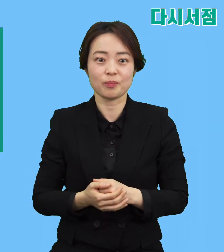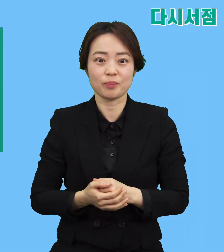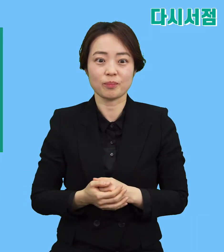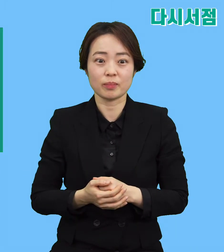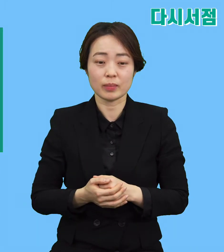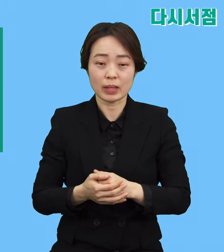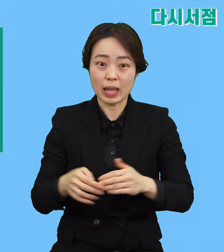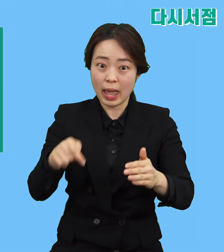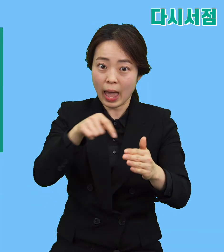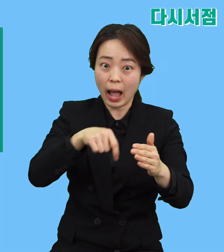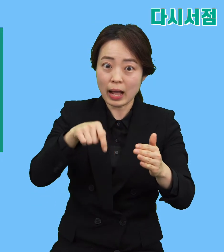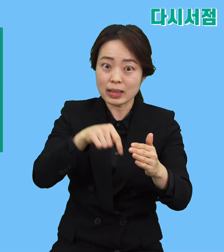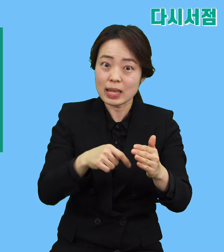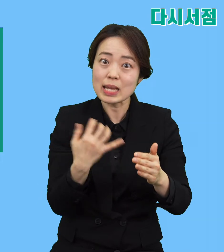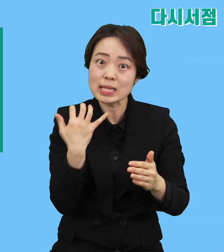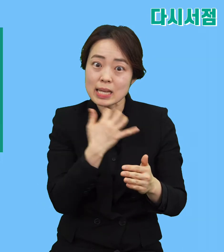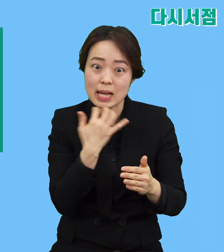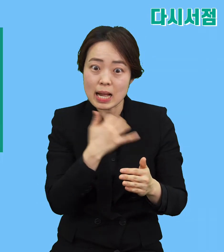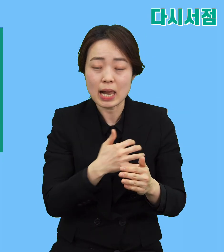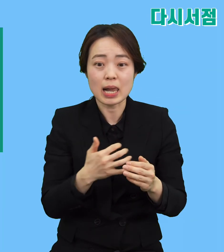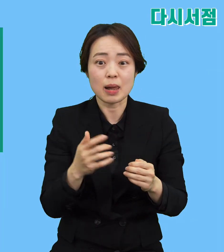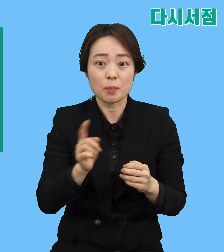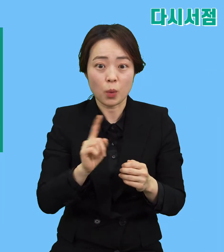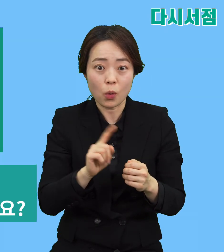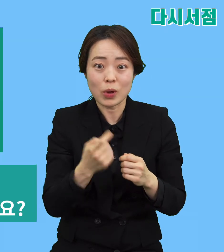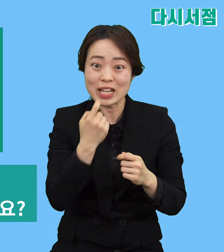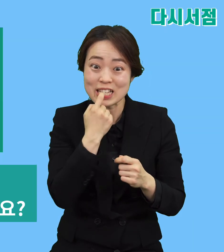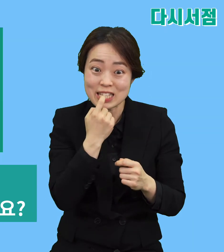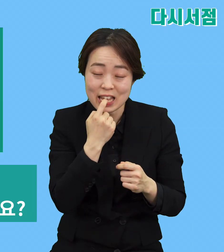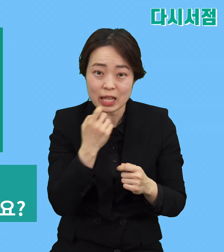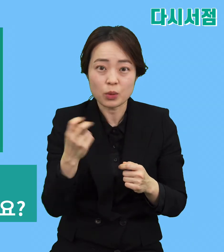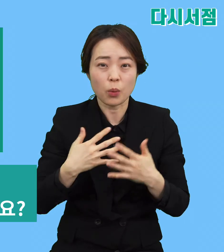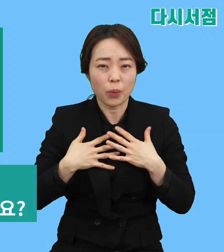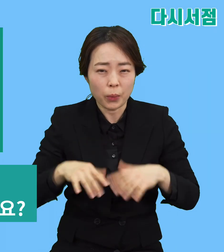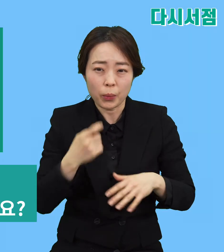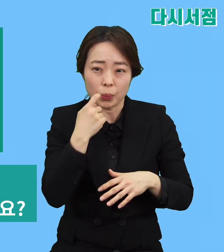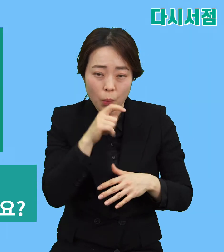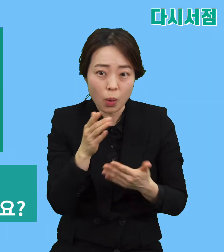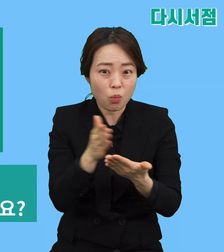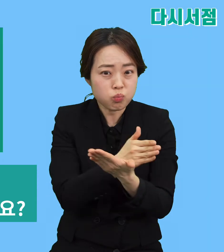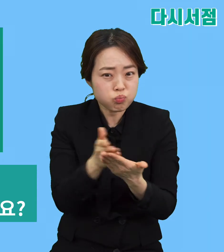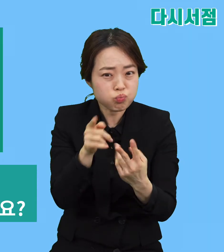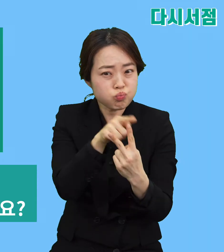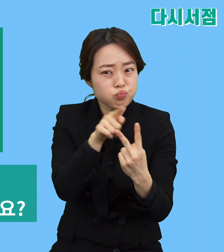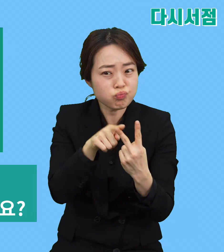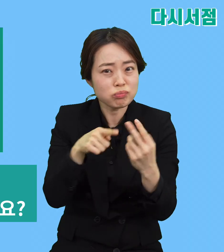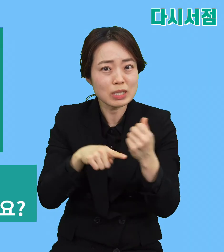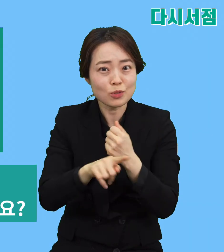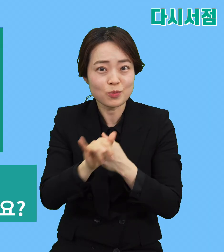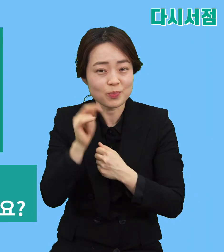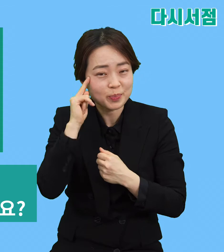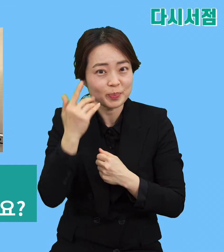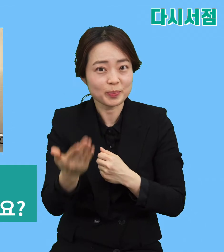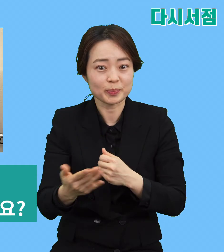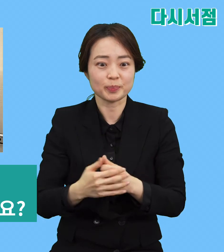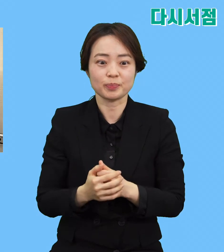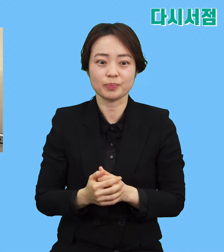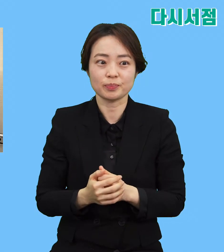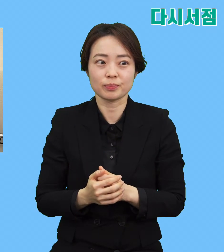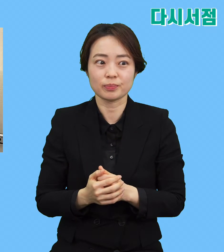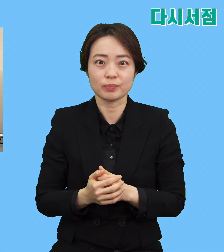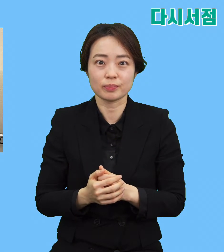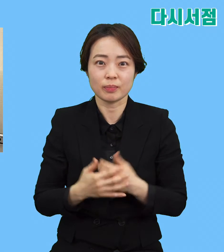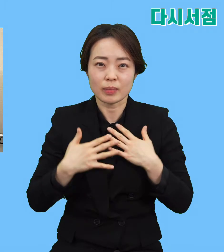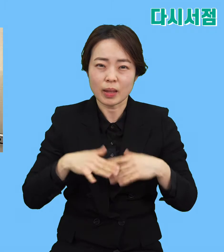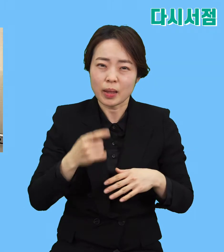보통 내지는 미색이랑 백색으로 나뉘잖아요. 미색과 백색 종이를 구별해 쓰는 이유가 있을까요?